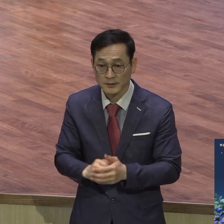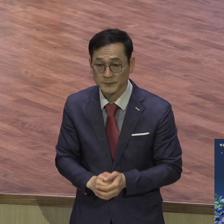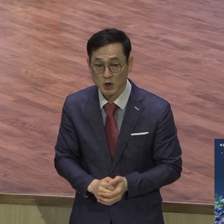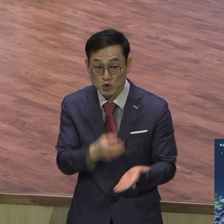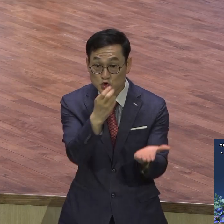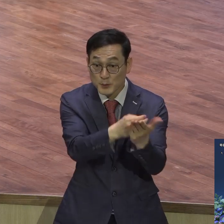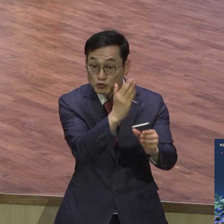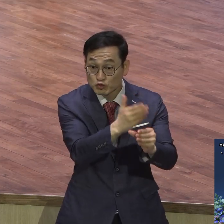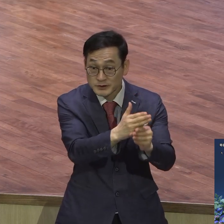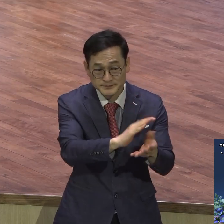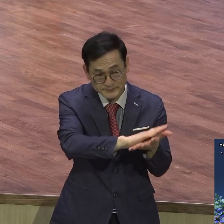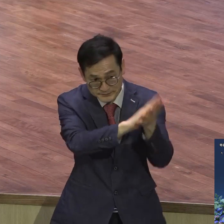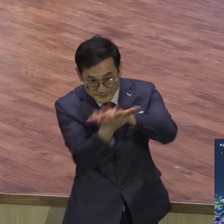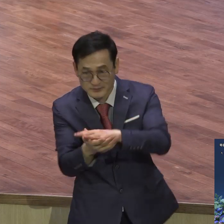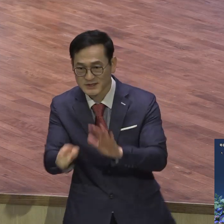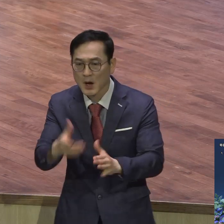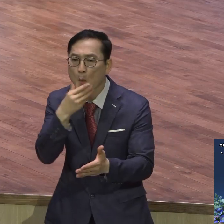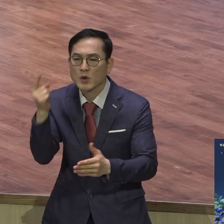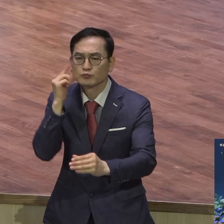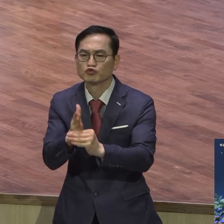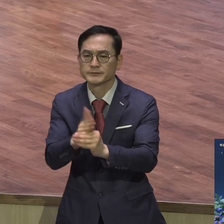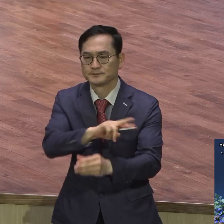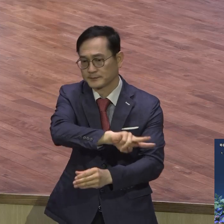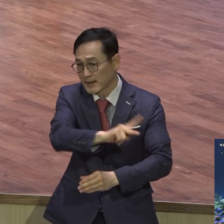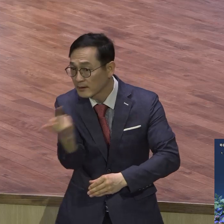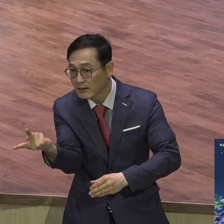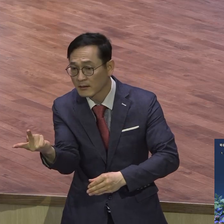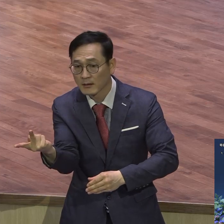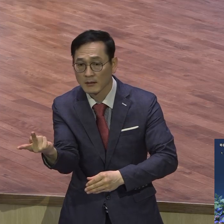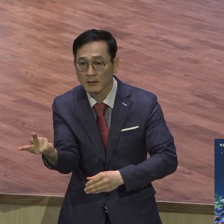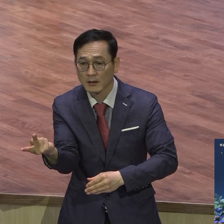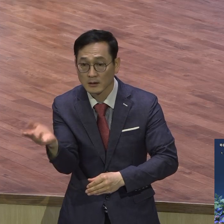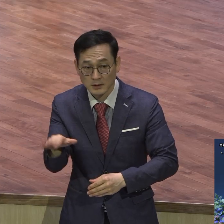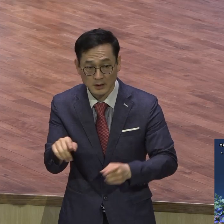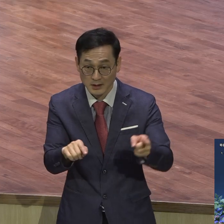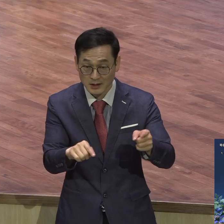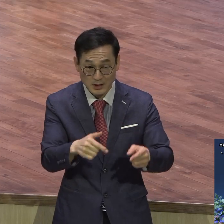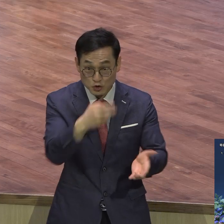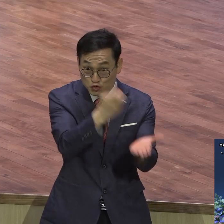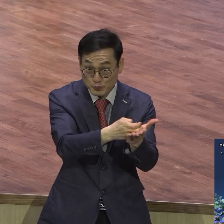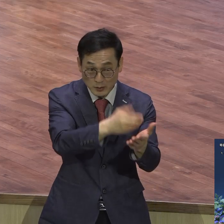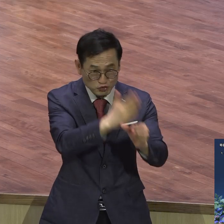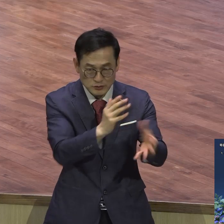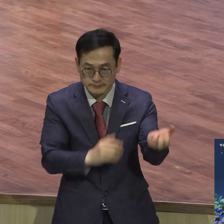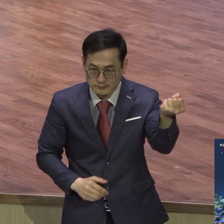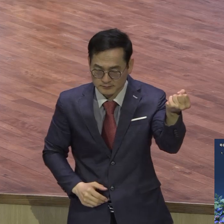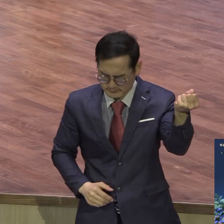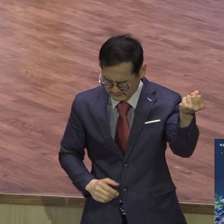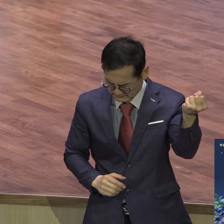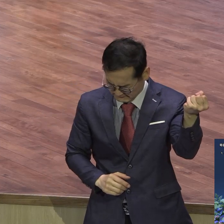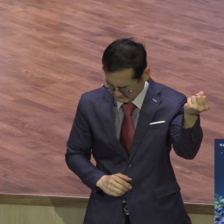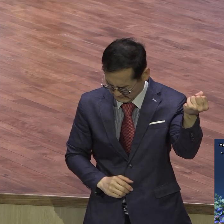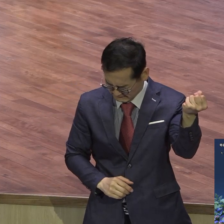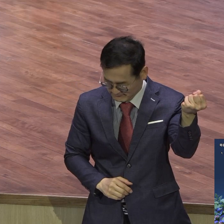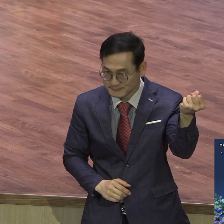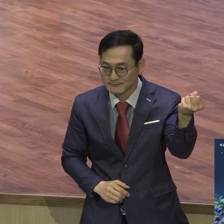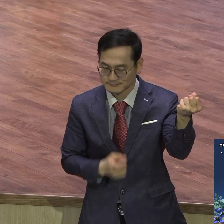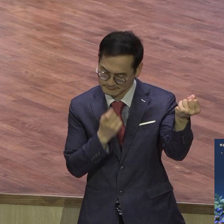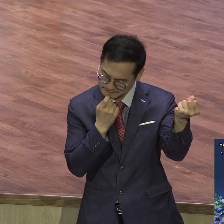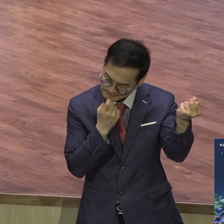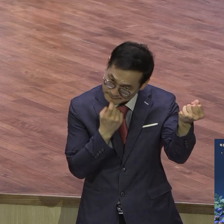지나가고 이제 복음시대가 왔는데 왔는데도 불구하고 아직도 이들은 율법시대의 기준으로